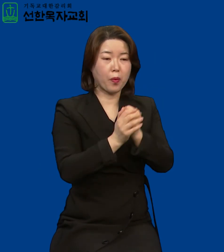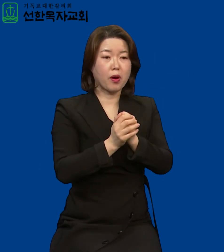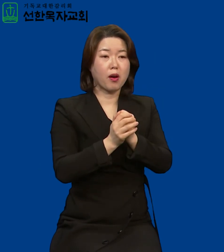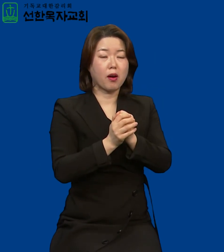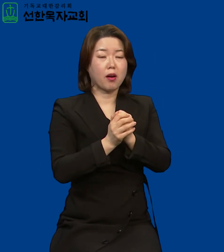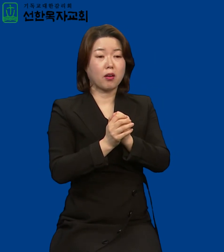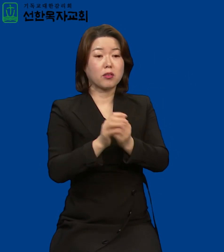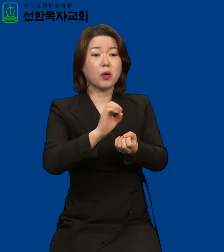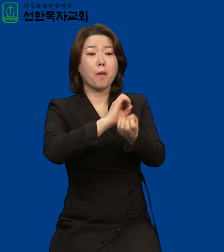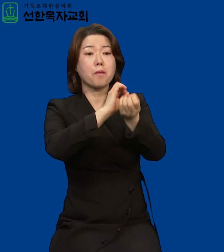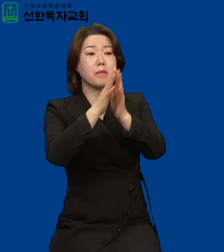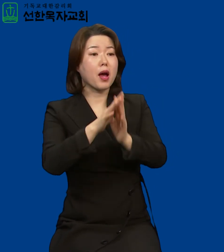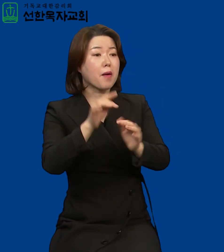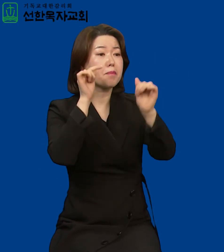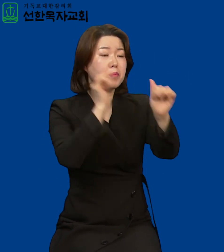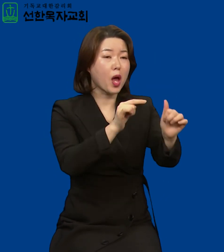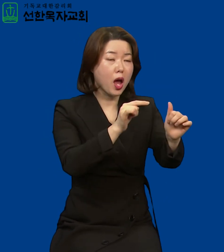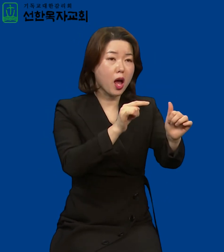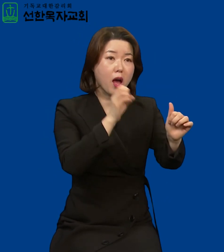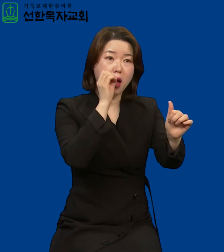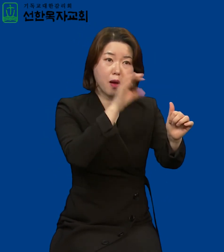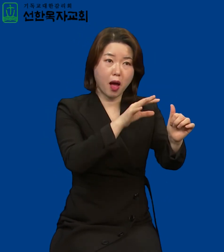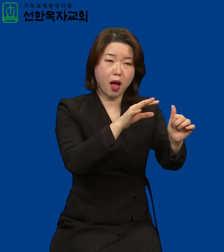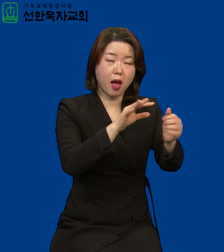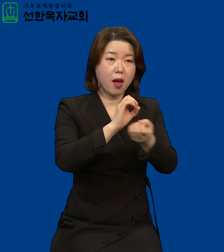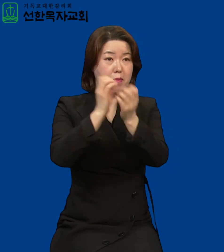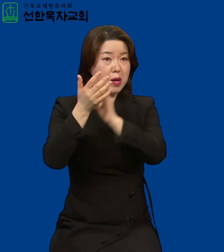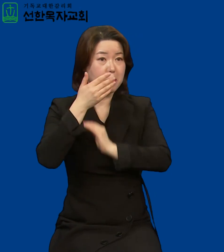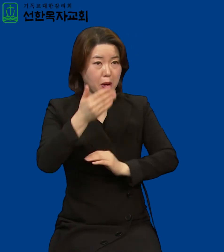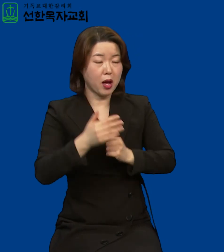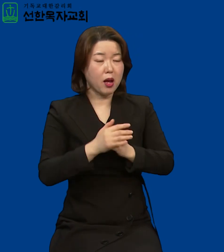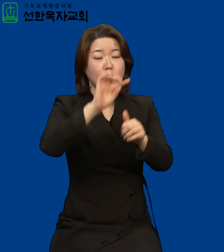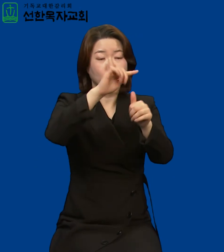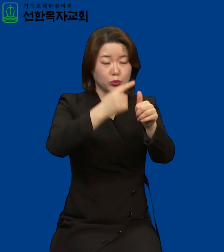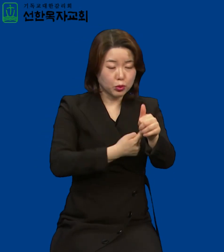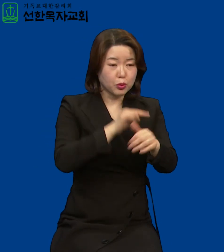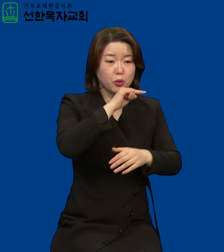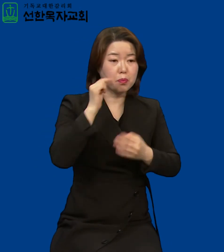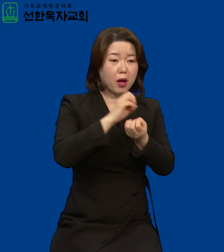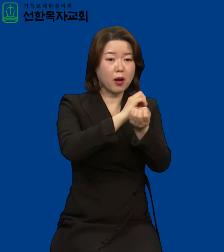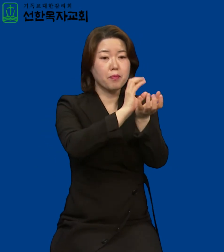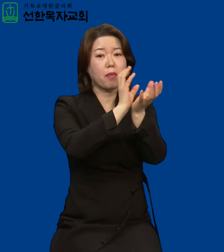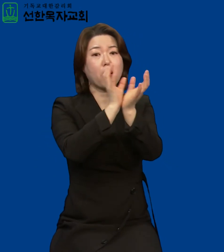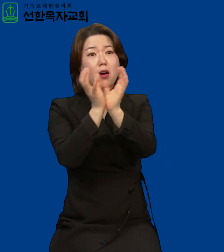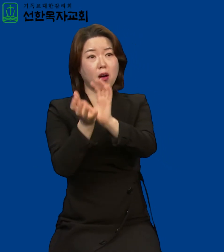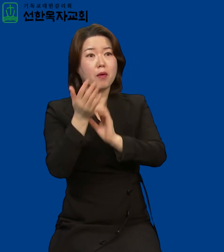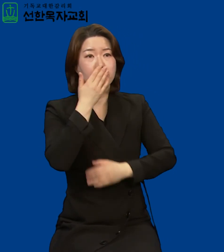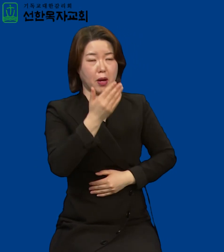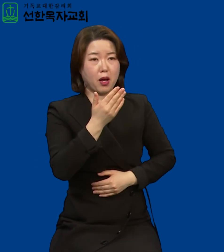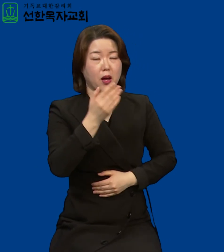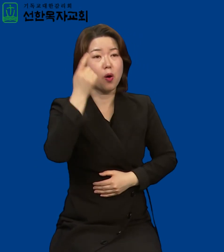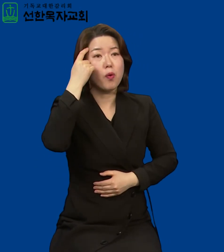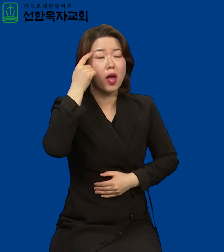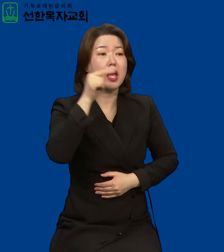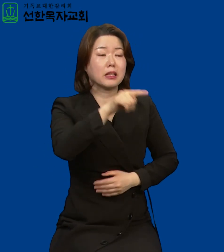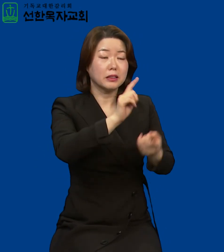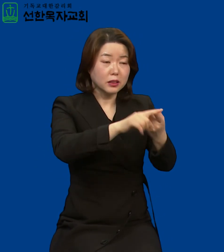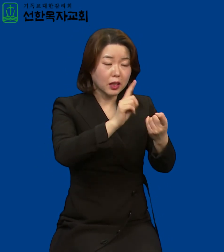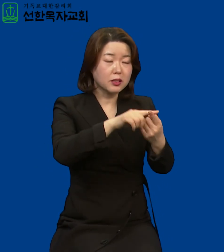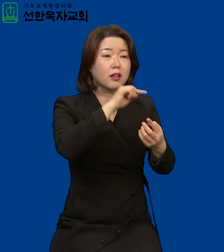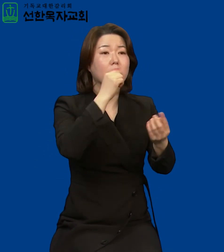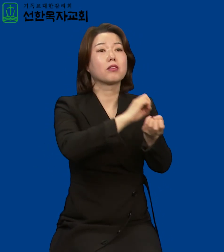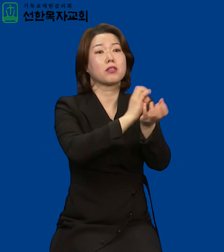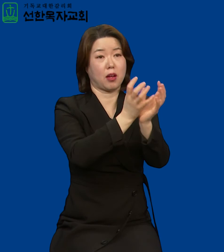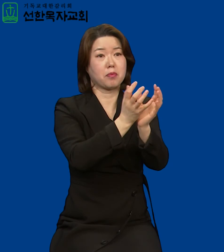피우라고 말해야 장미꽃이 핍니까? 그냥 저절로 장미꽃이 핍니다. 장미니까.